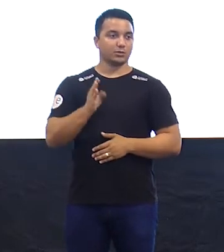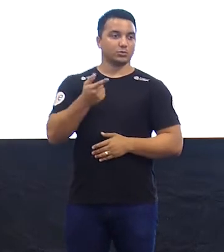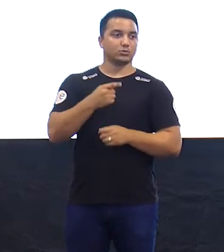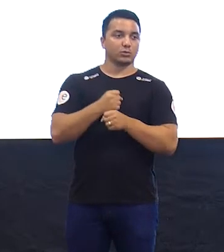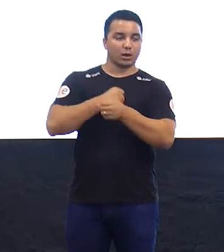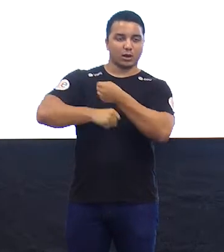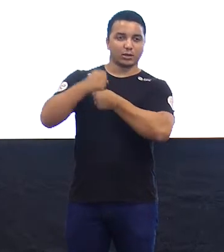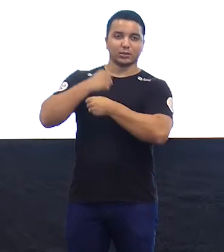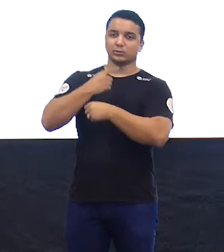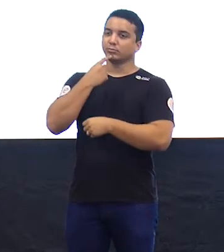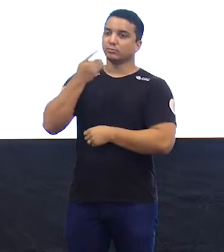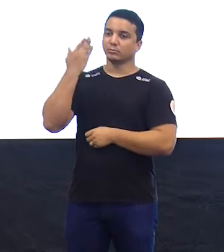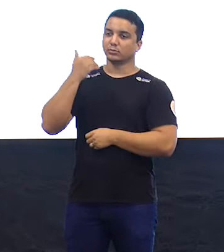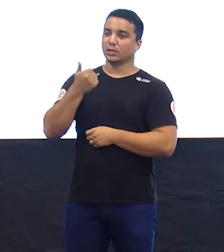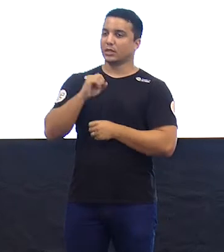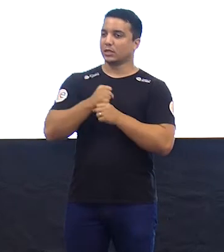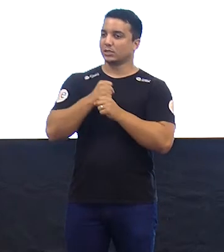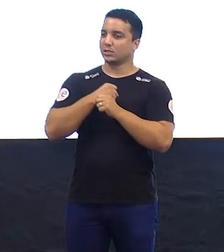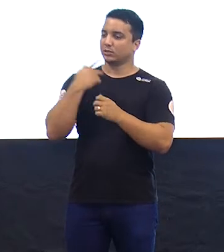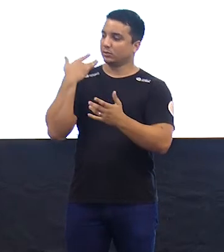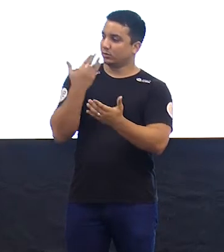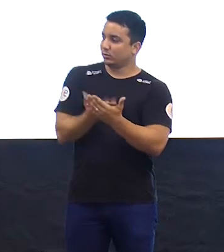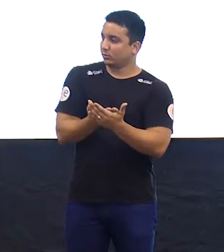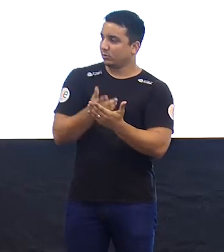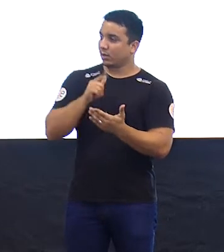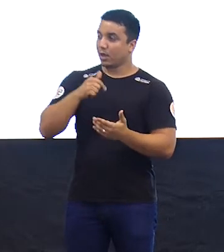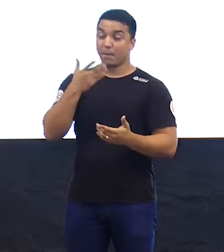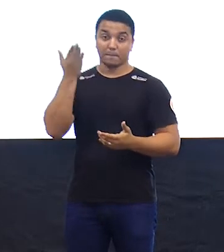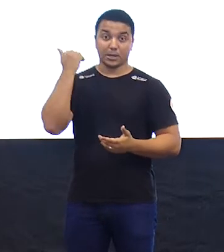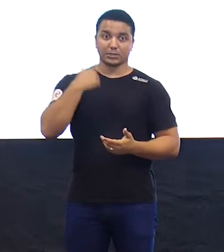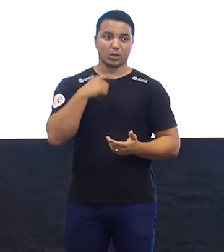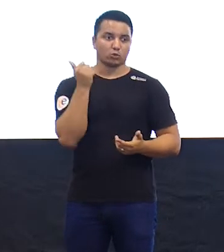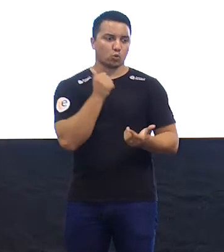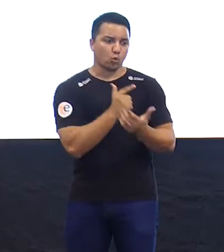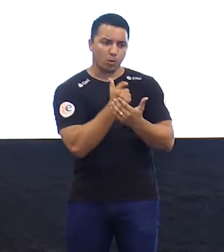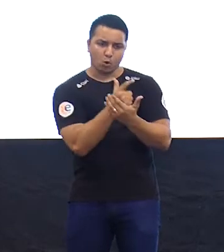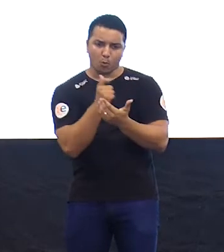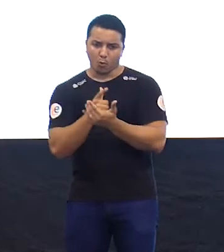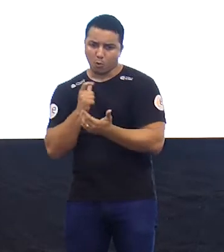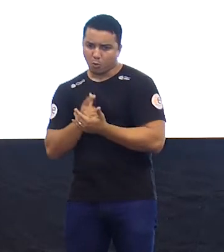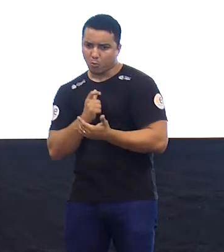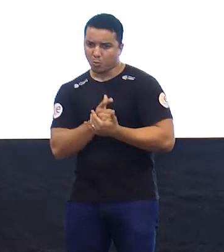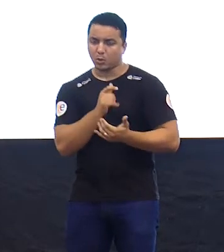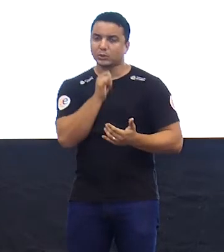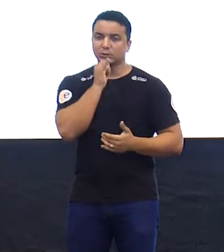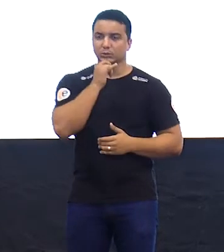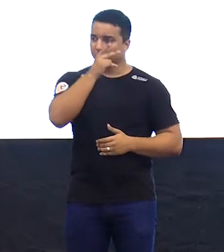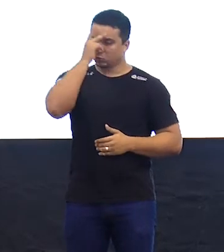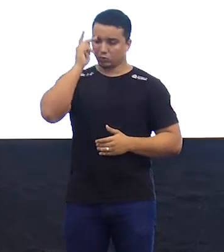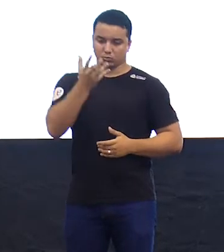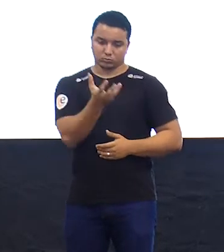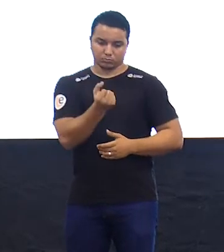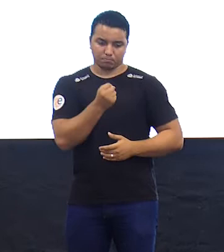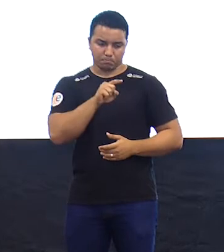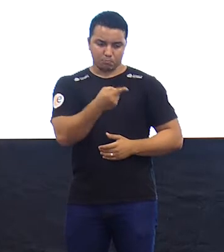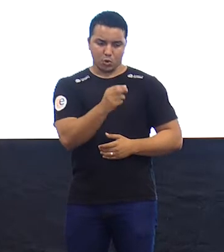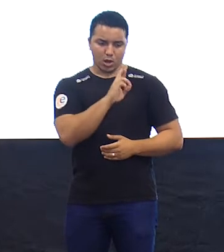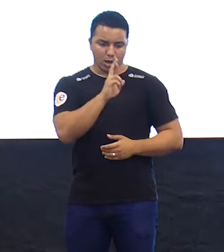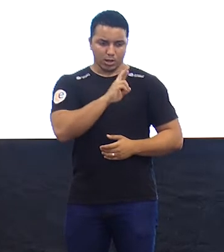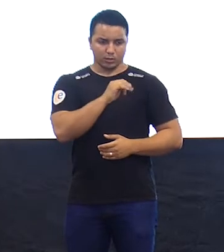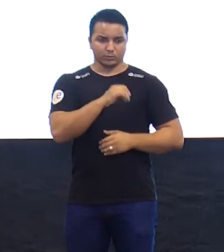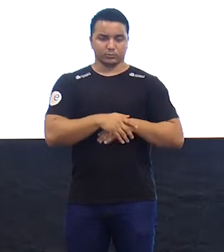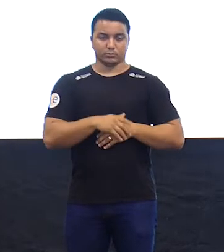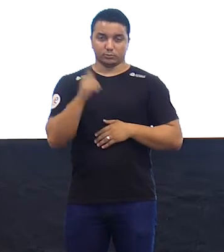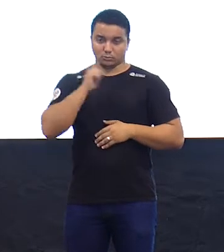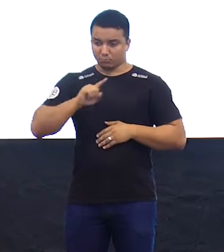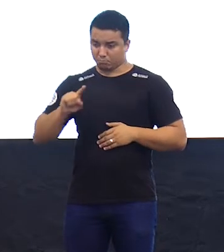últimos tempos. O poder de compra da gente diminuiu. Antes, uma pessoa ganhava 1.000, vamos supor,